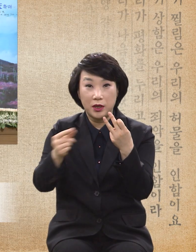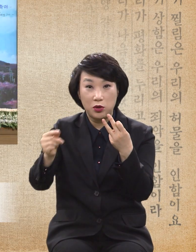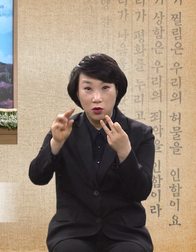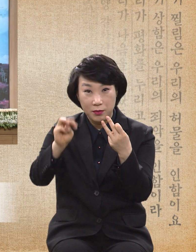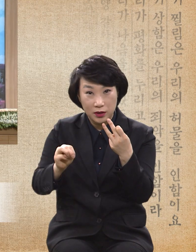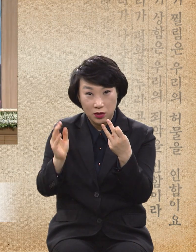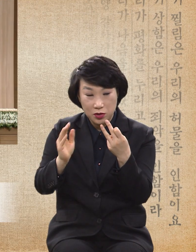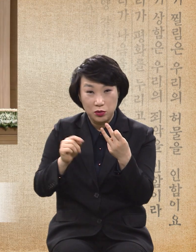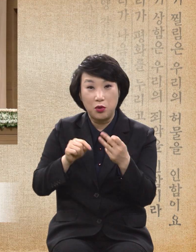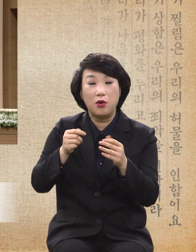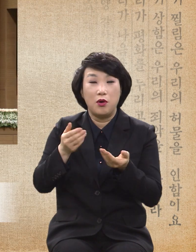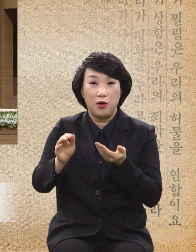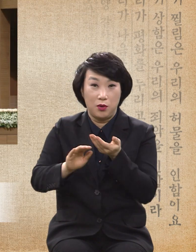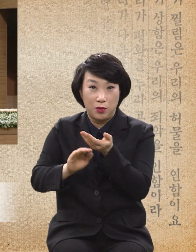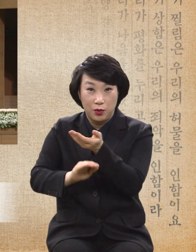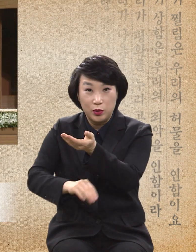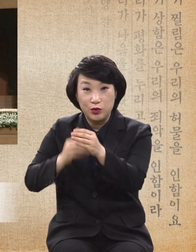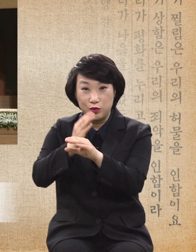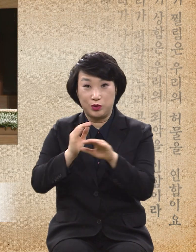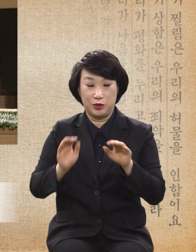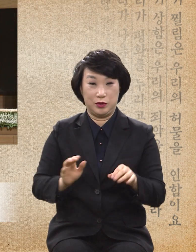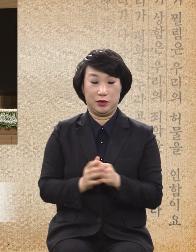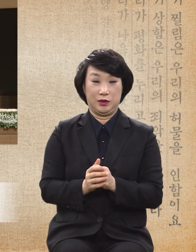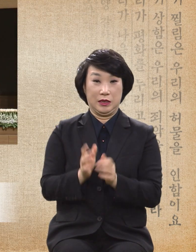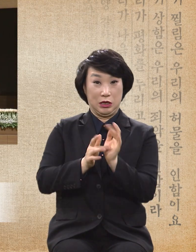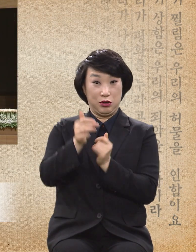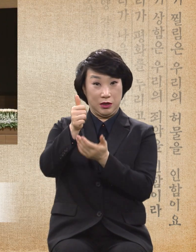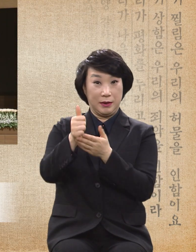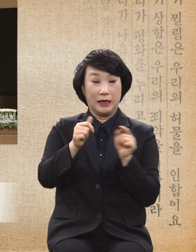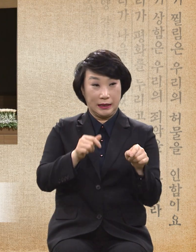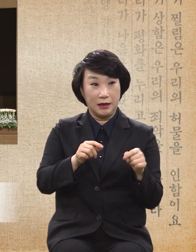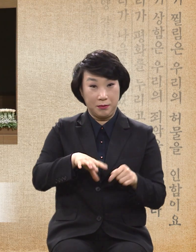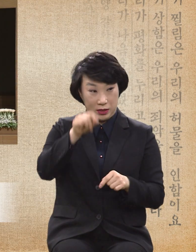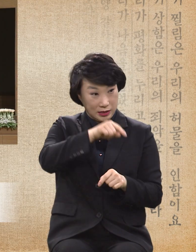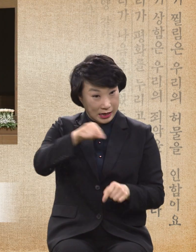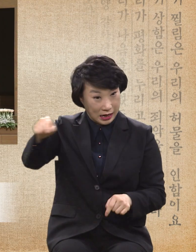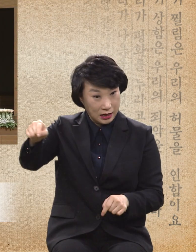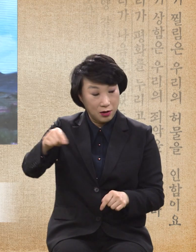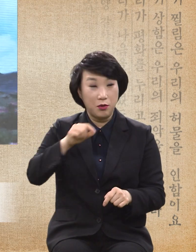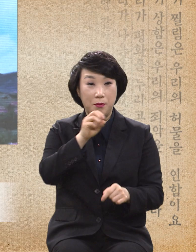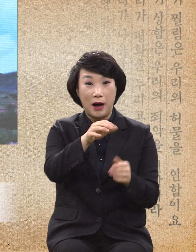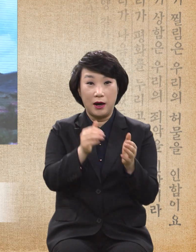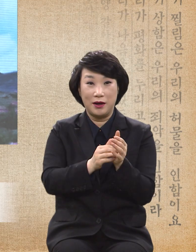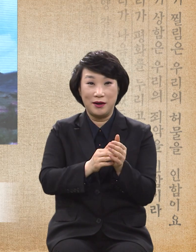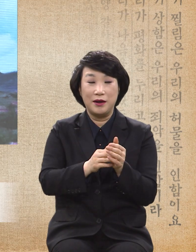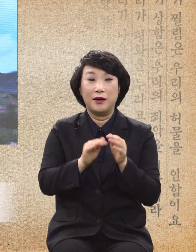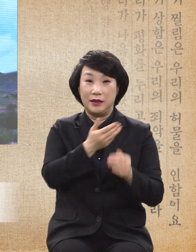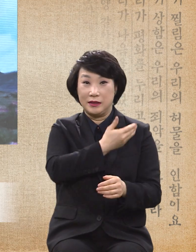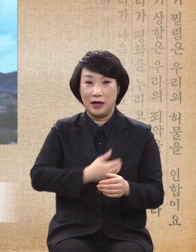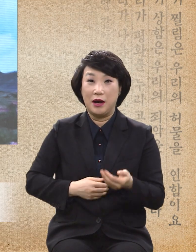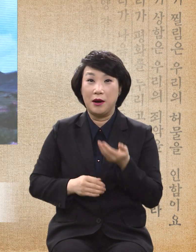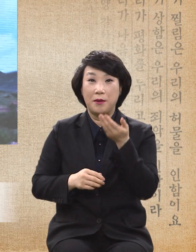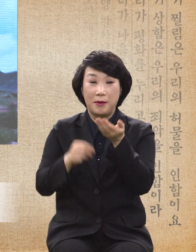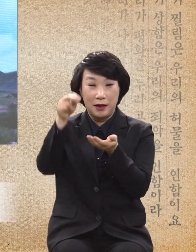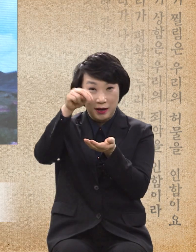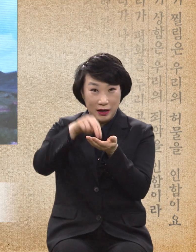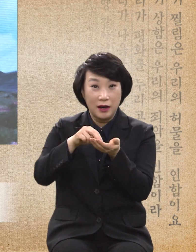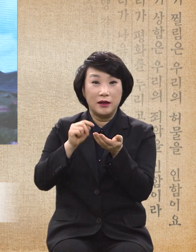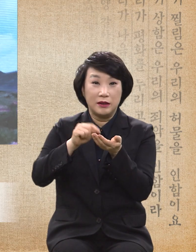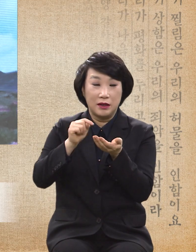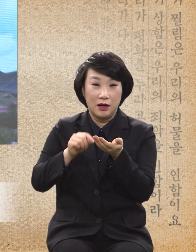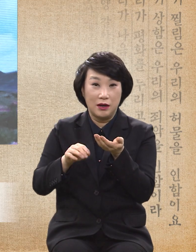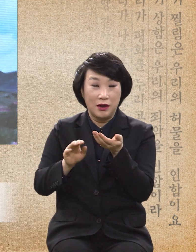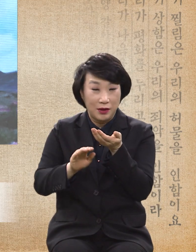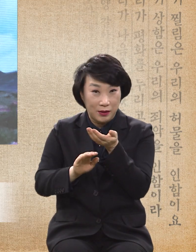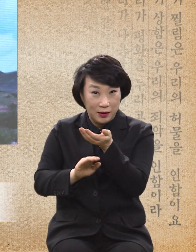건너갑니다. 근데 제자들끼리 주님이 건너가라고 말하니까 배를 타고 배